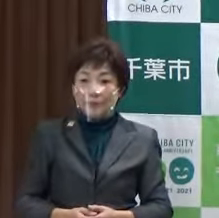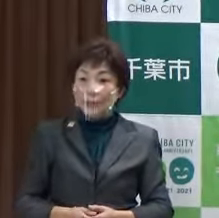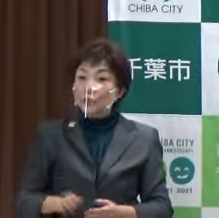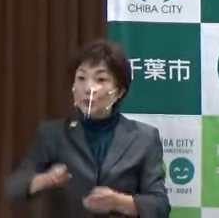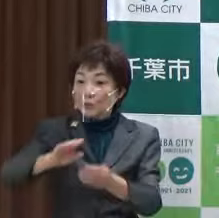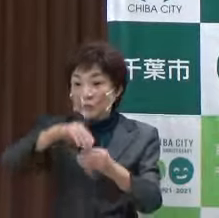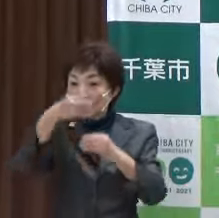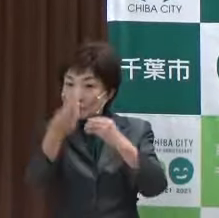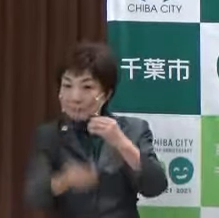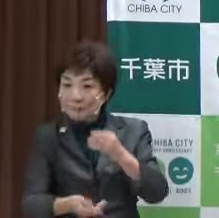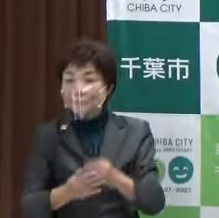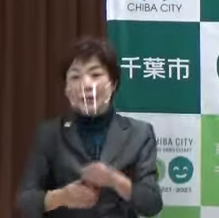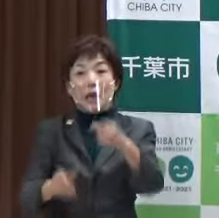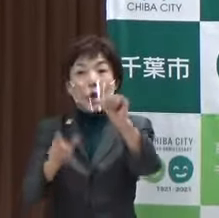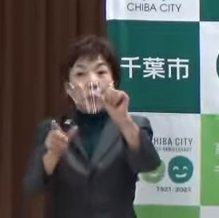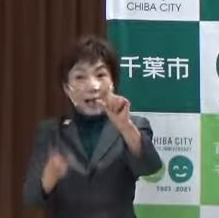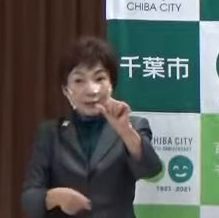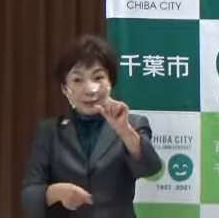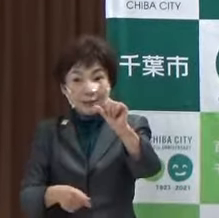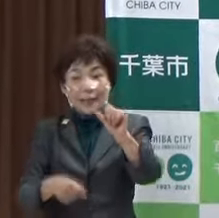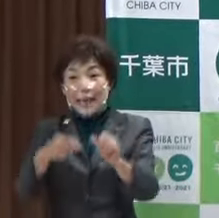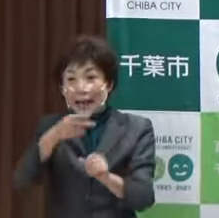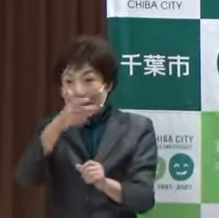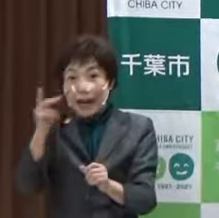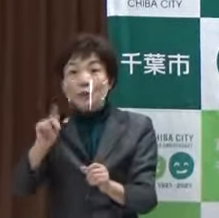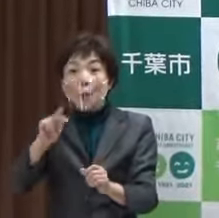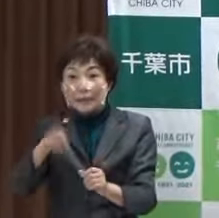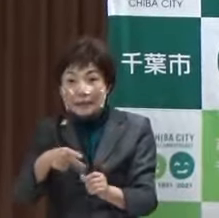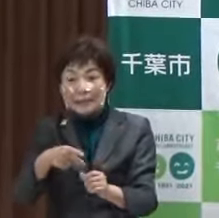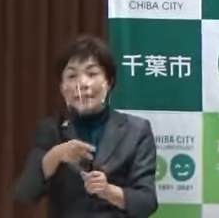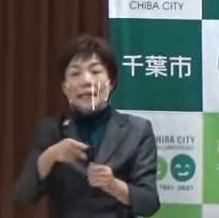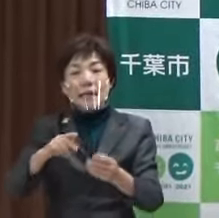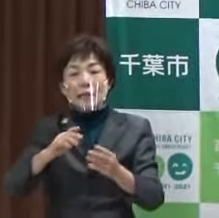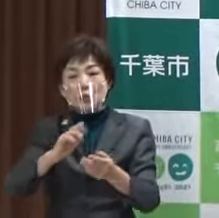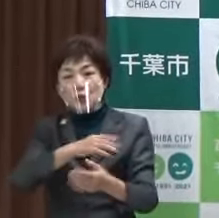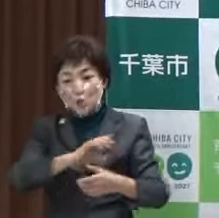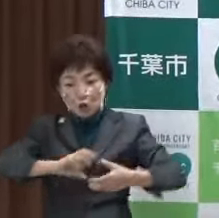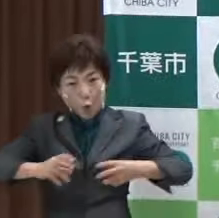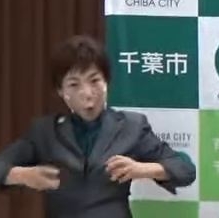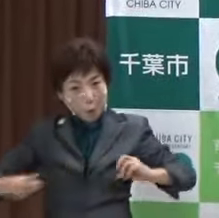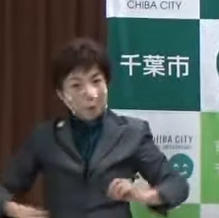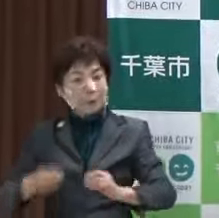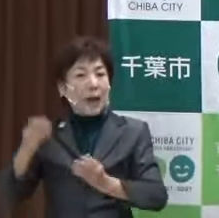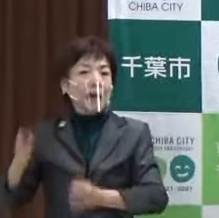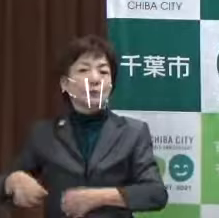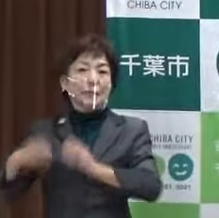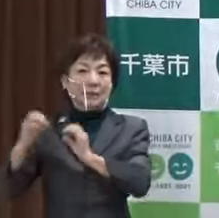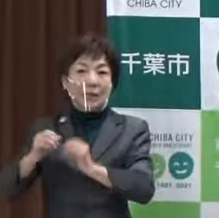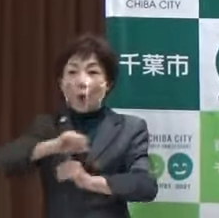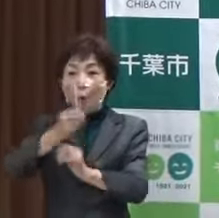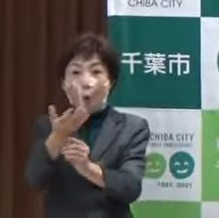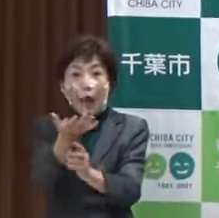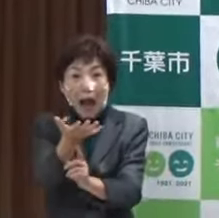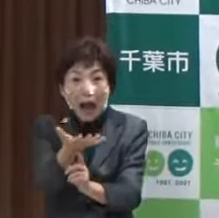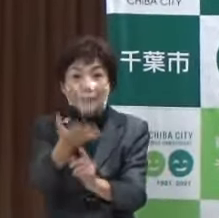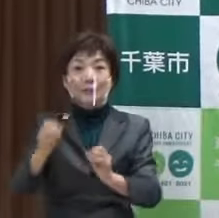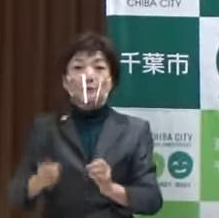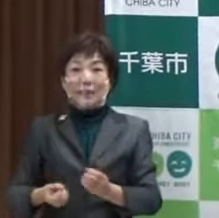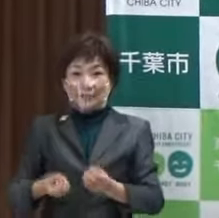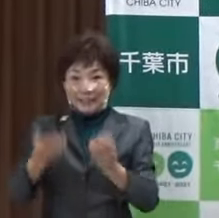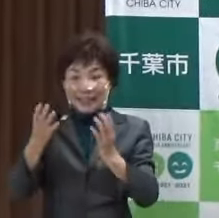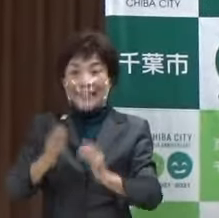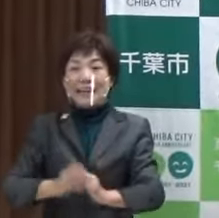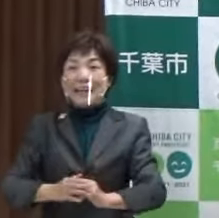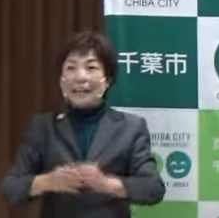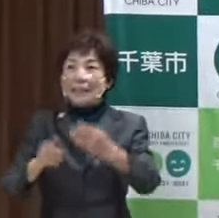次のページいただいて、5月に香取海塚の縄文春祭り、6月になりましたら大川蓮祭り、そして7月